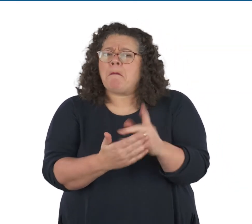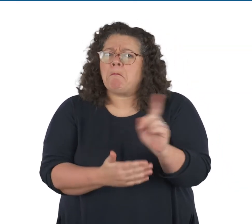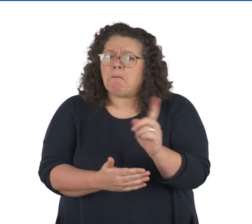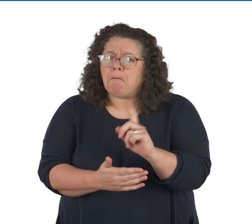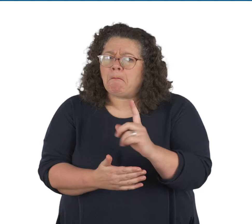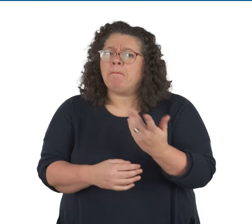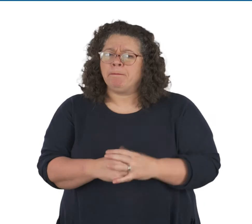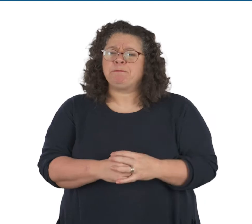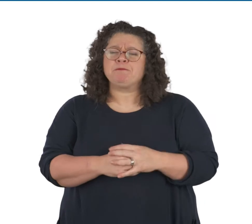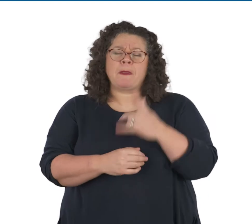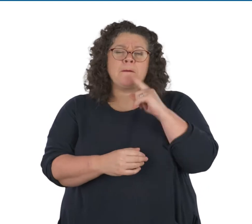hawlio?